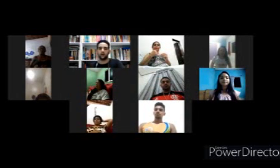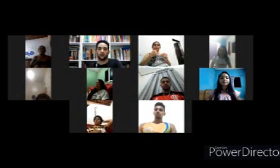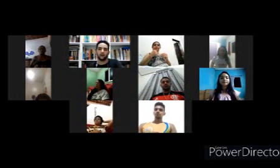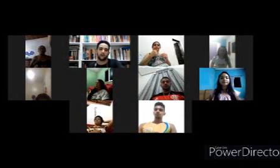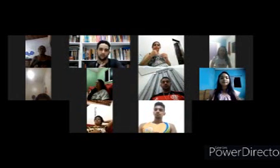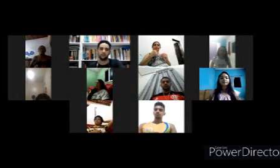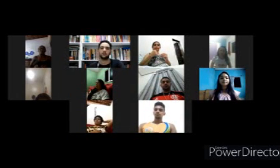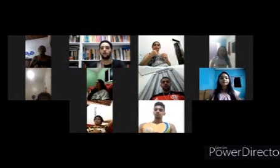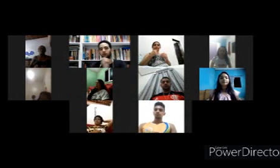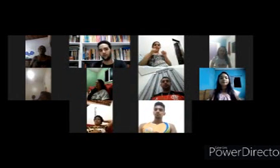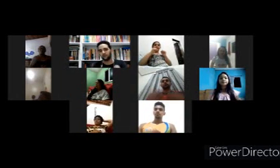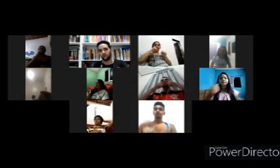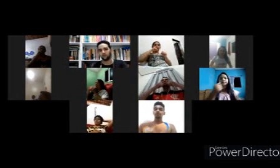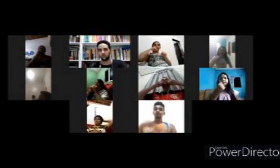Sorrir, faz um sinal e depois faz o outro.